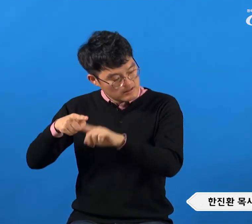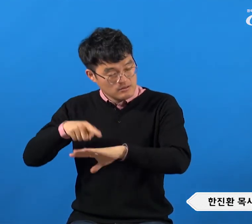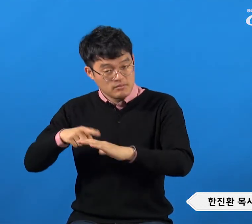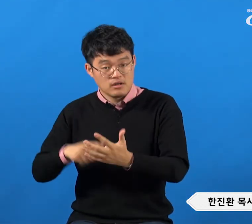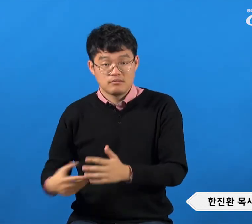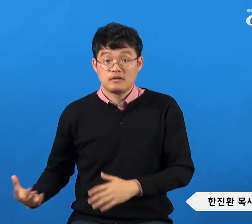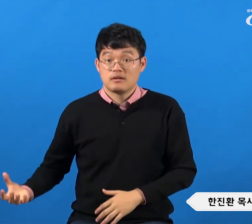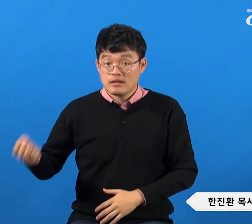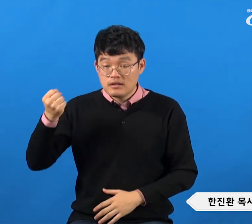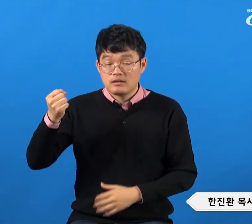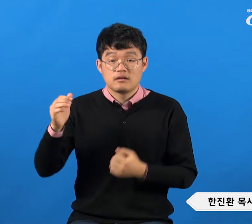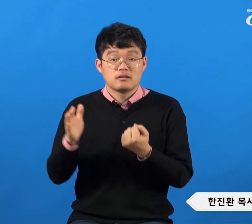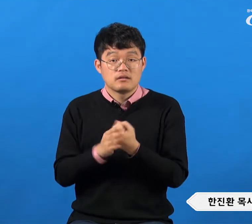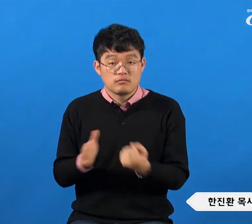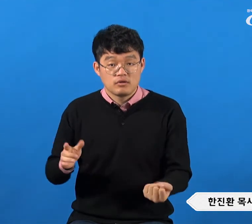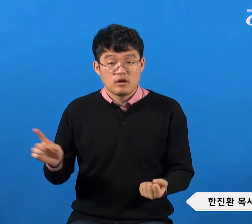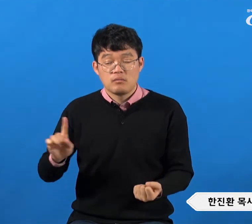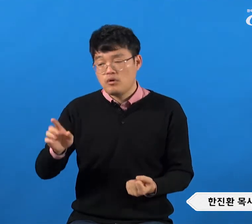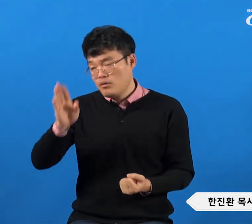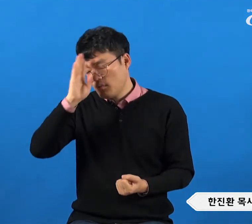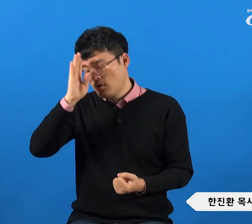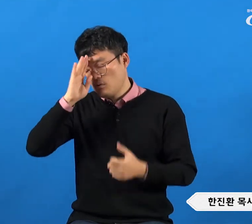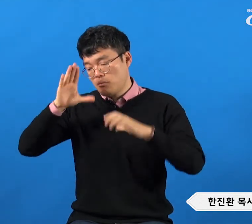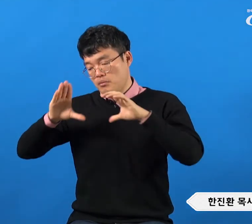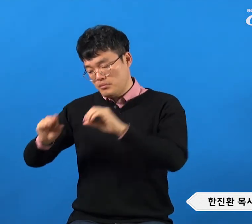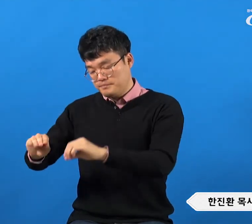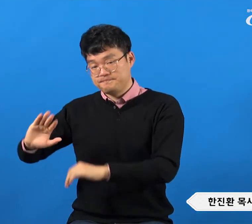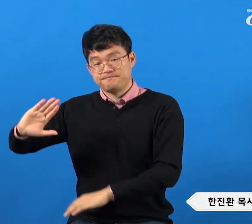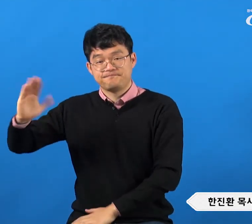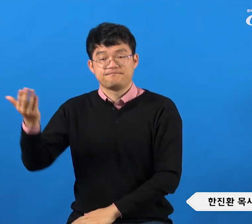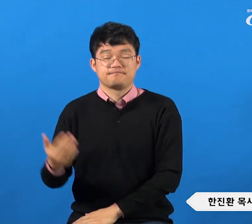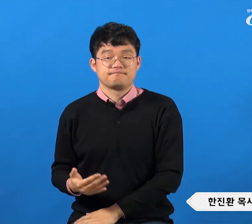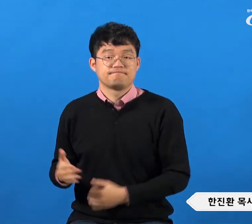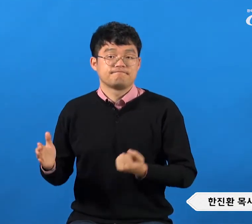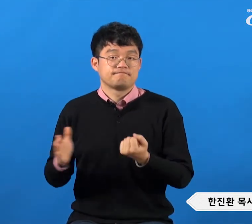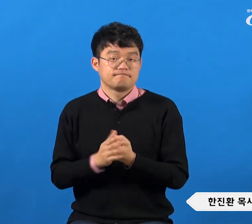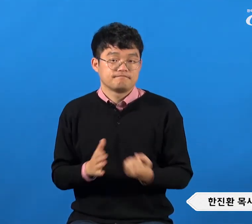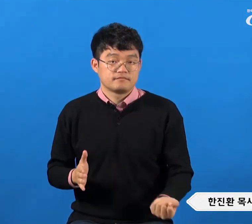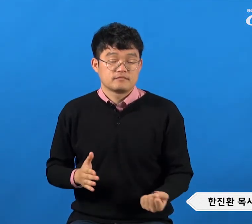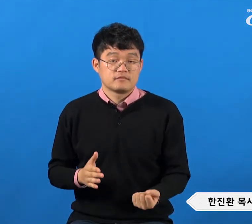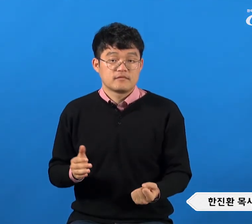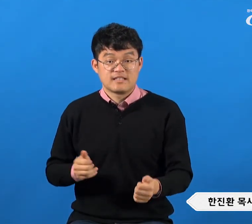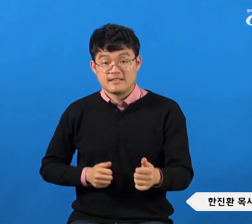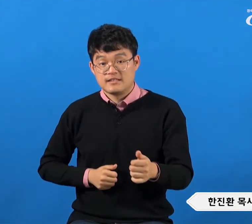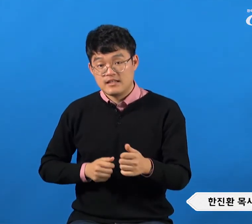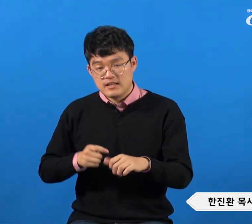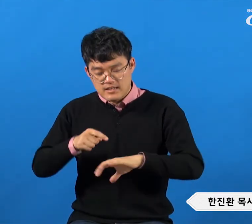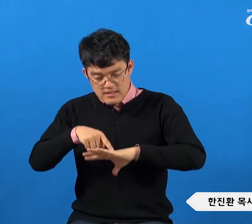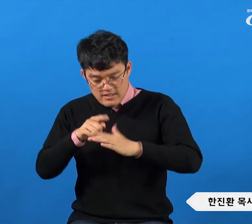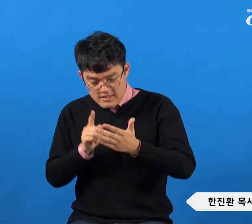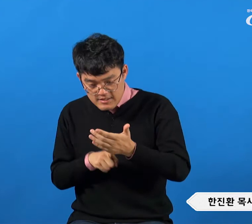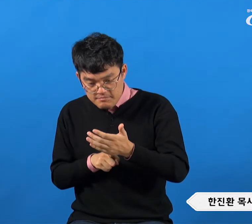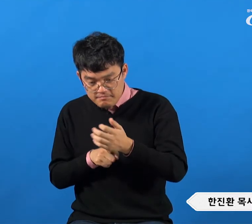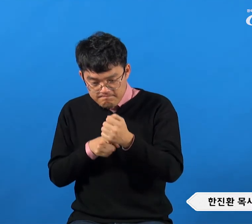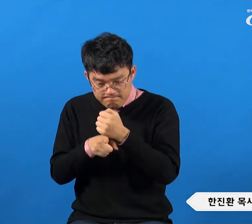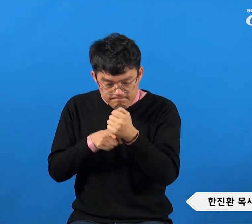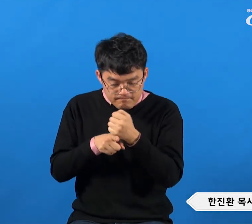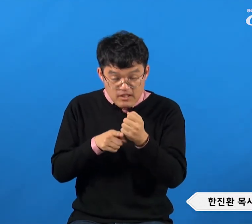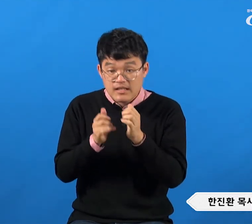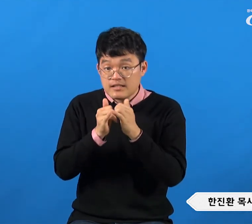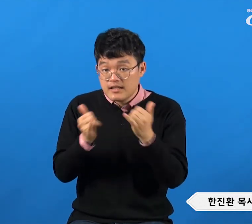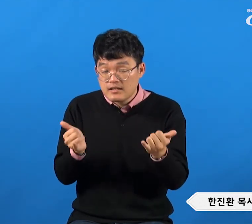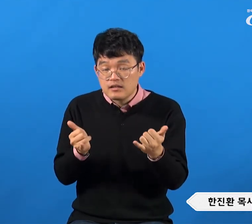마음을 가지고 하니까 못 나을 병도 나았습니다. 그래서 심리학자들은